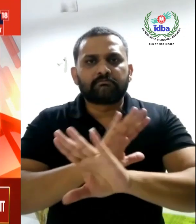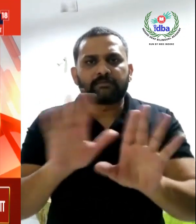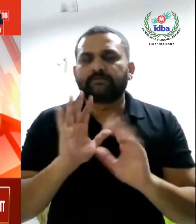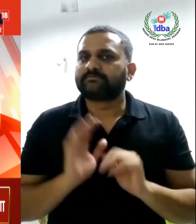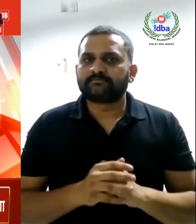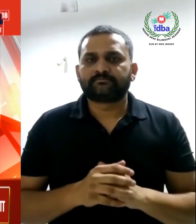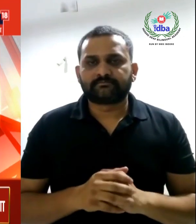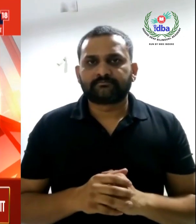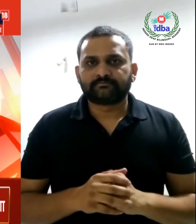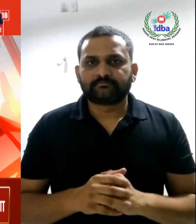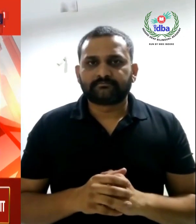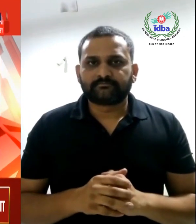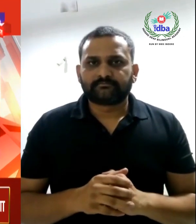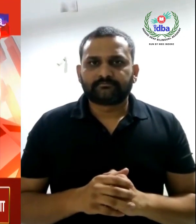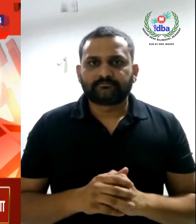है।